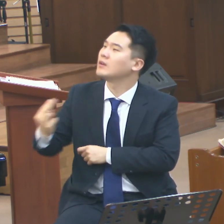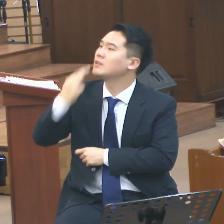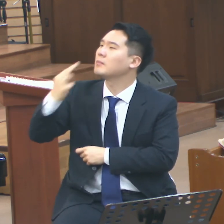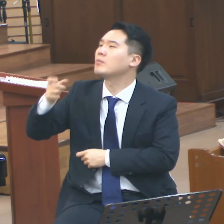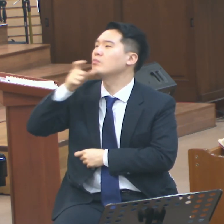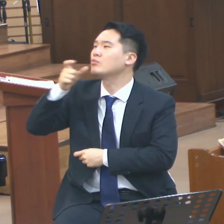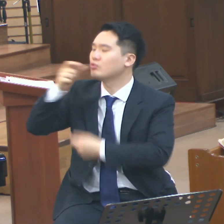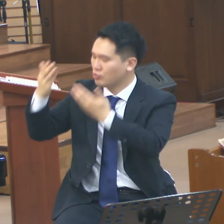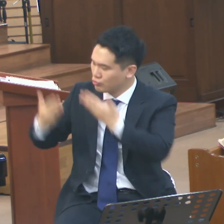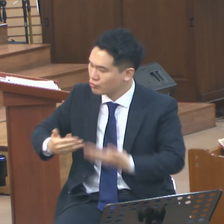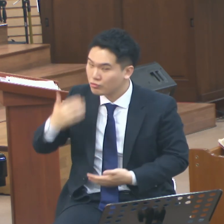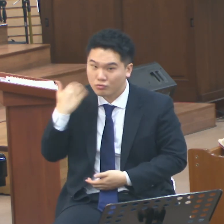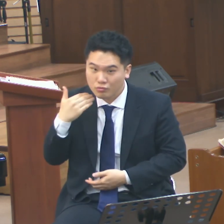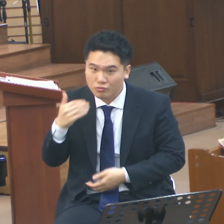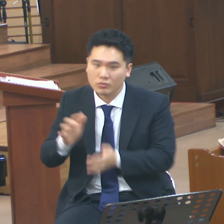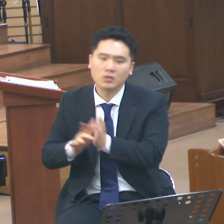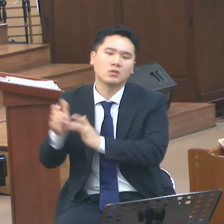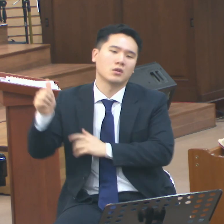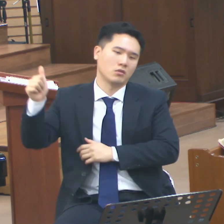이름으로 축원합니다.